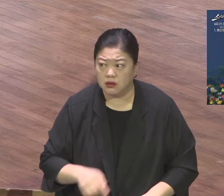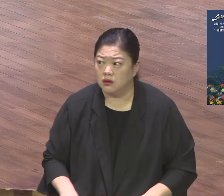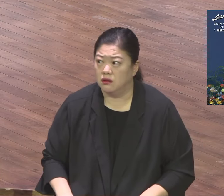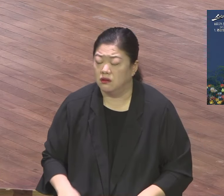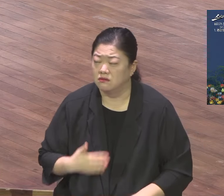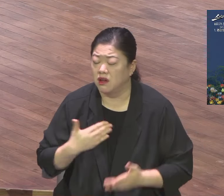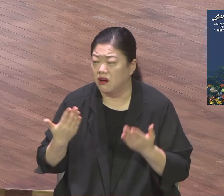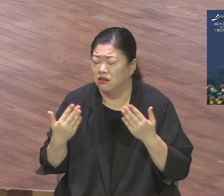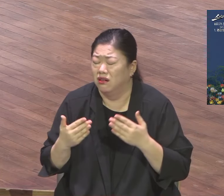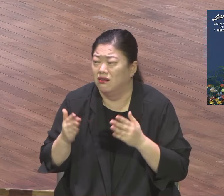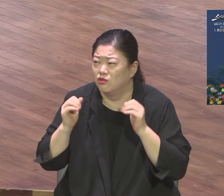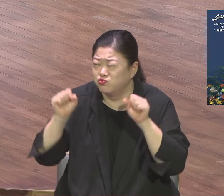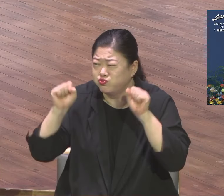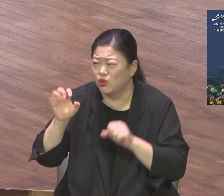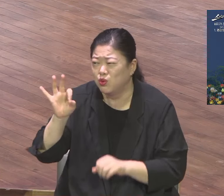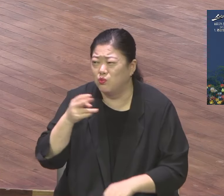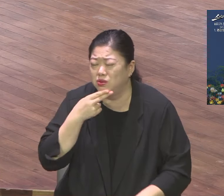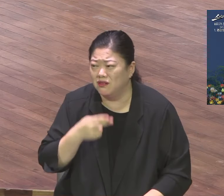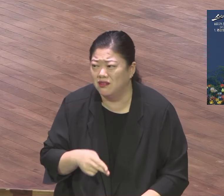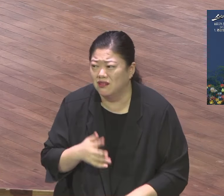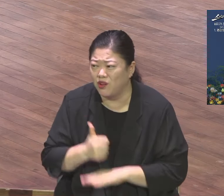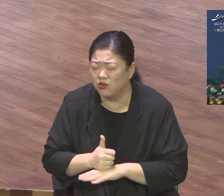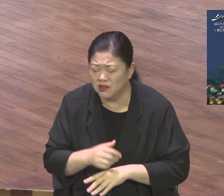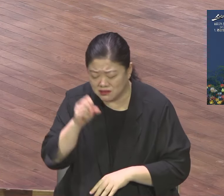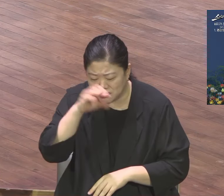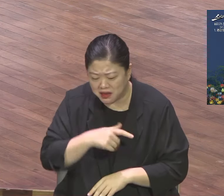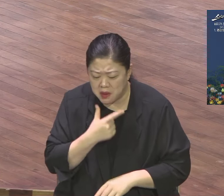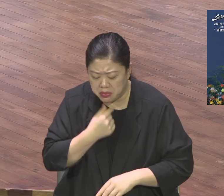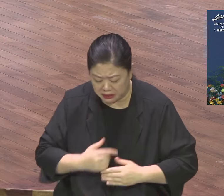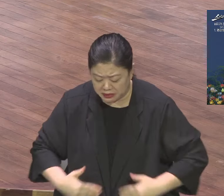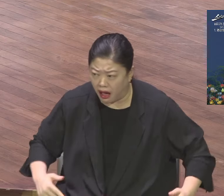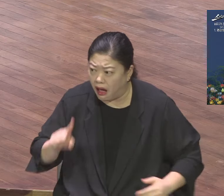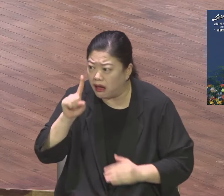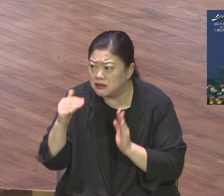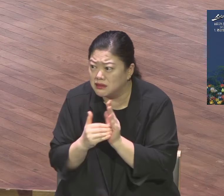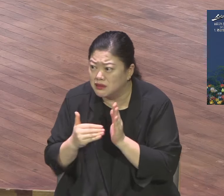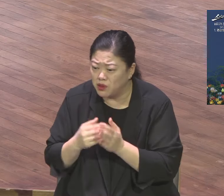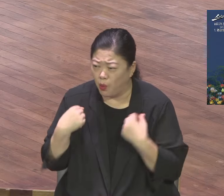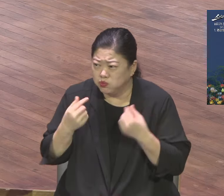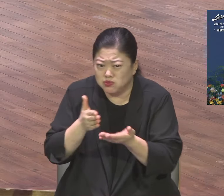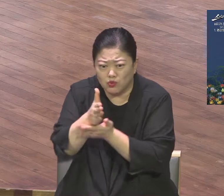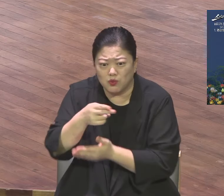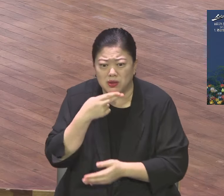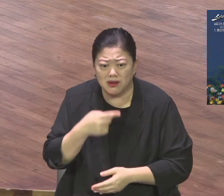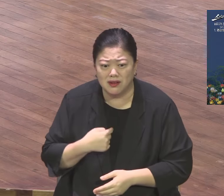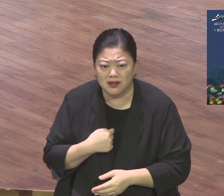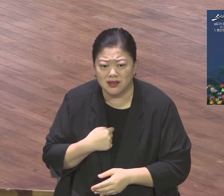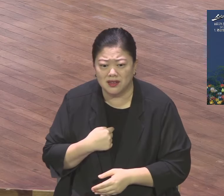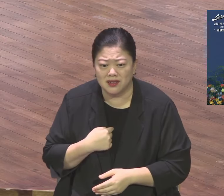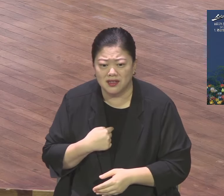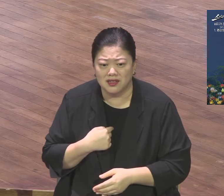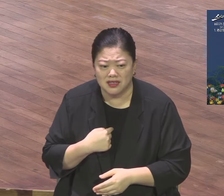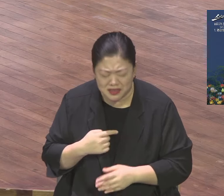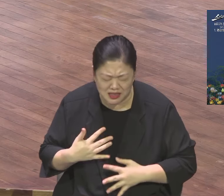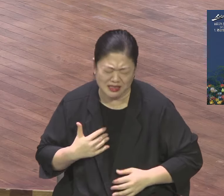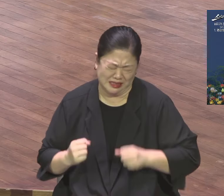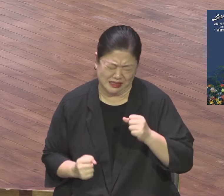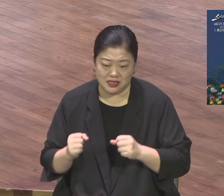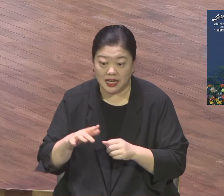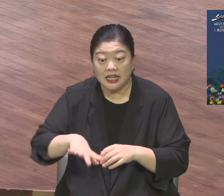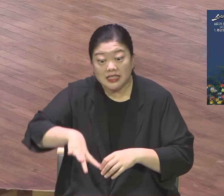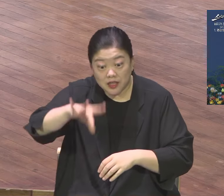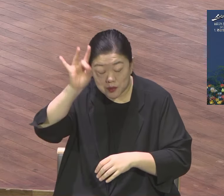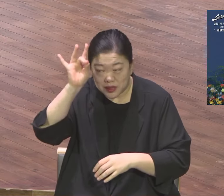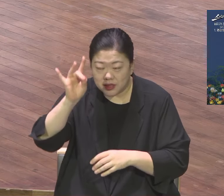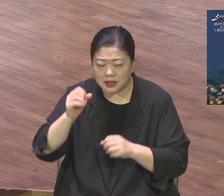그 달려가는 걸 제가 잘합니다. 달려 창자가 막 한 3km 지나면 창자 끊어지는 것